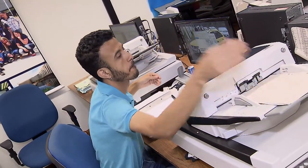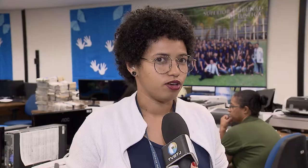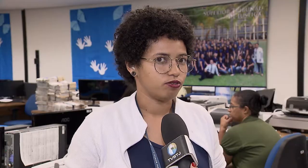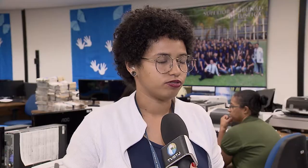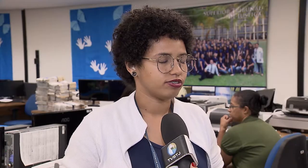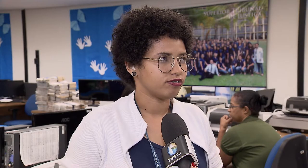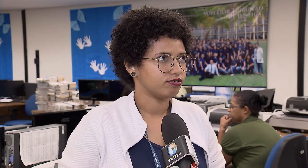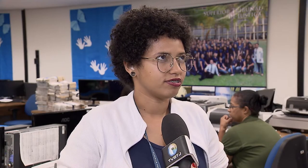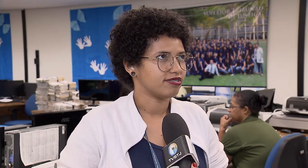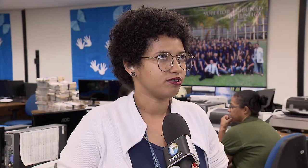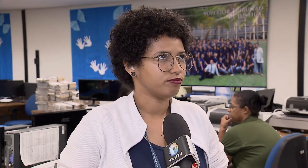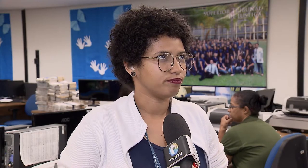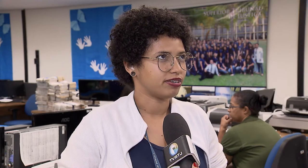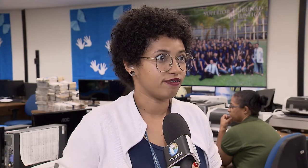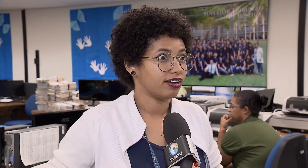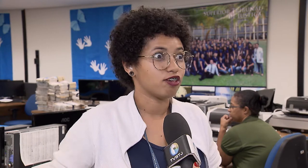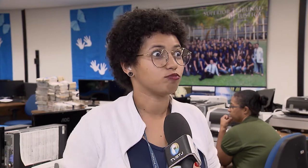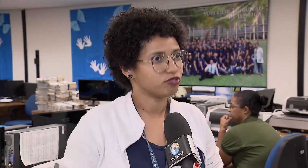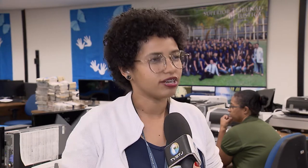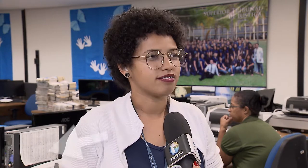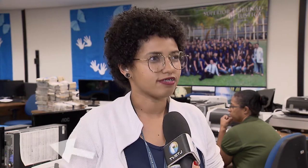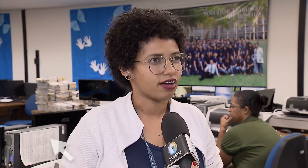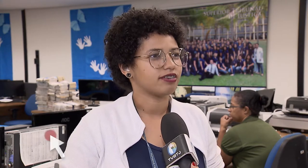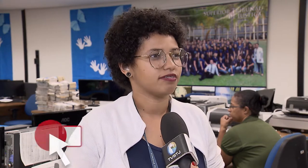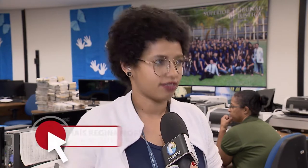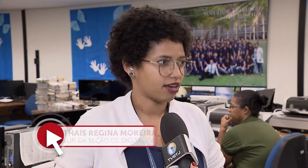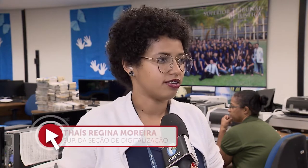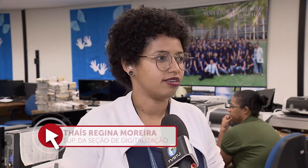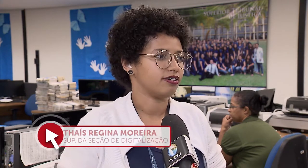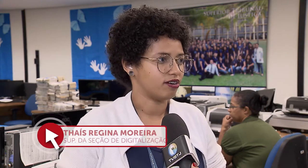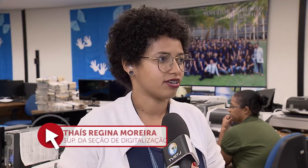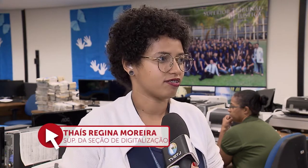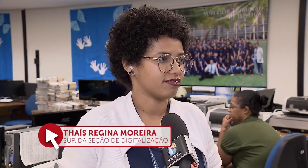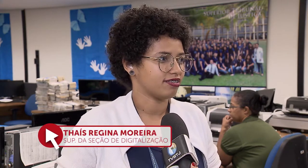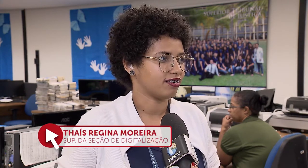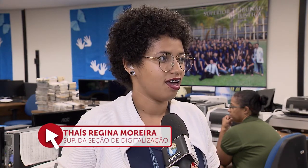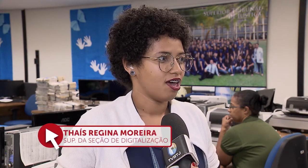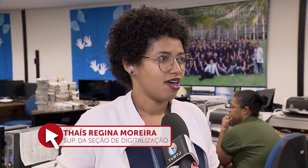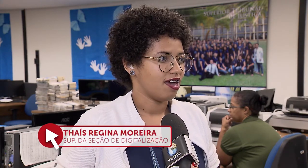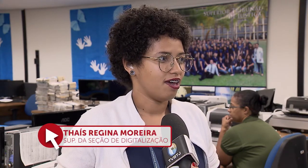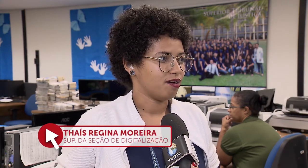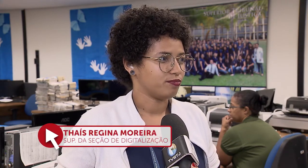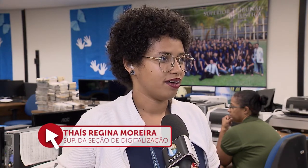trabalho. Eu sinto assim, um privilégio muito grande estar aqui. Eu acho assim,